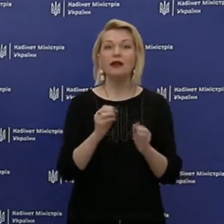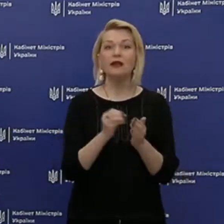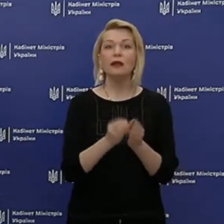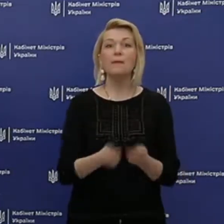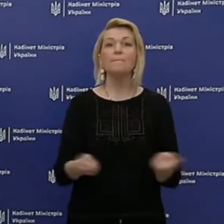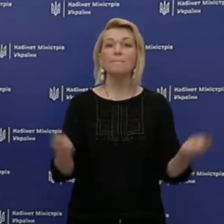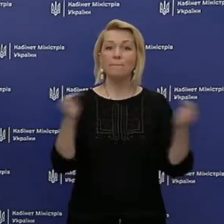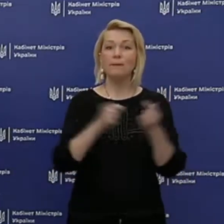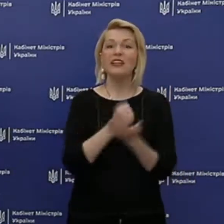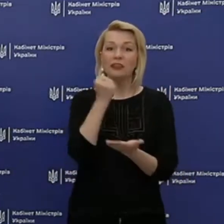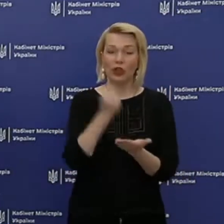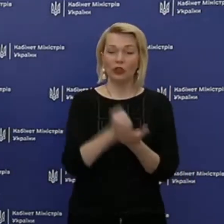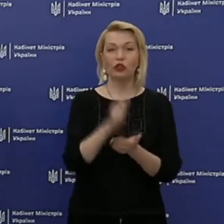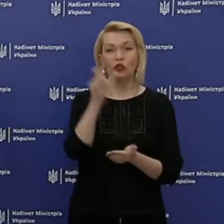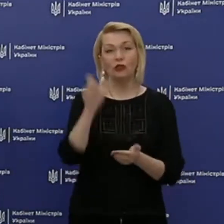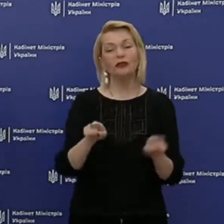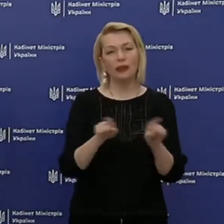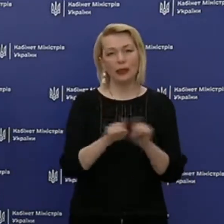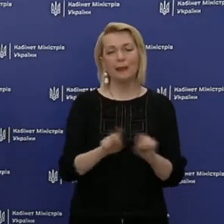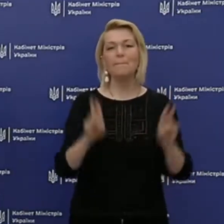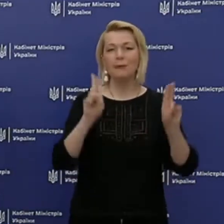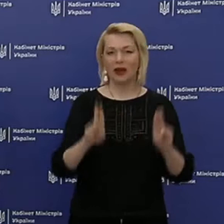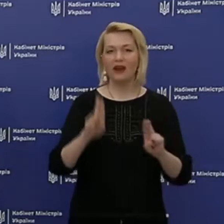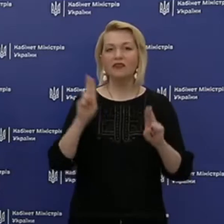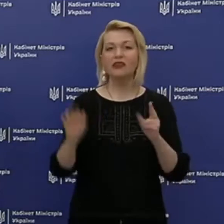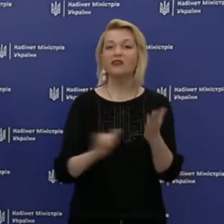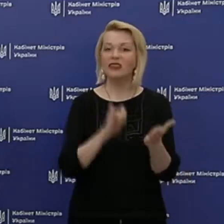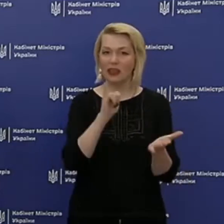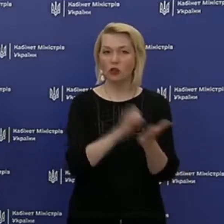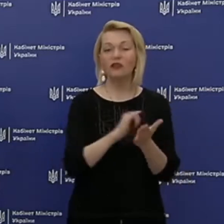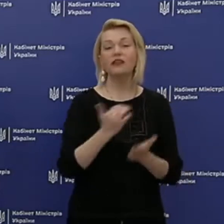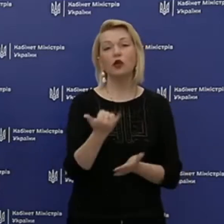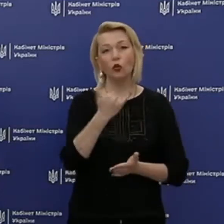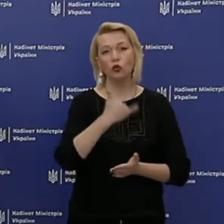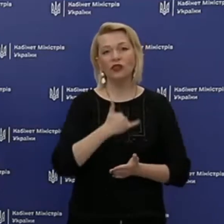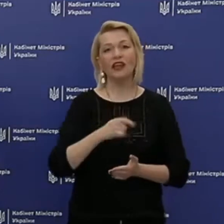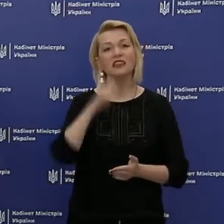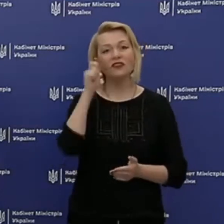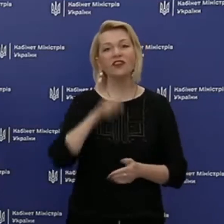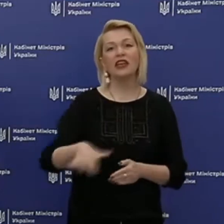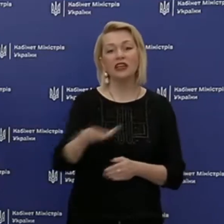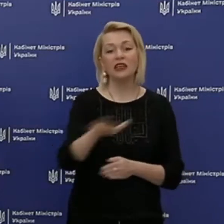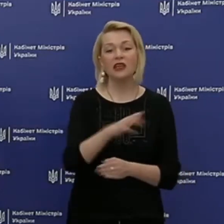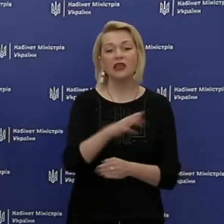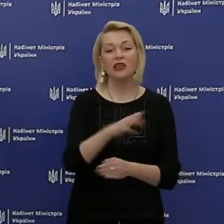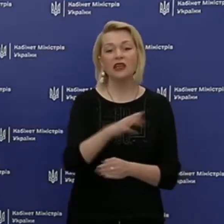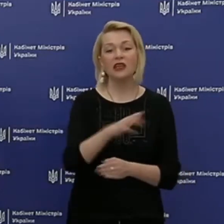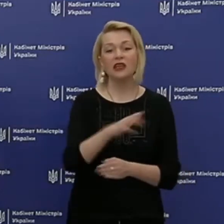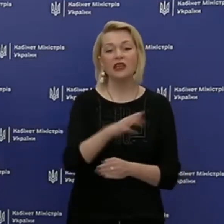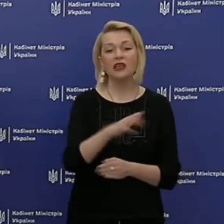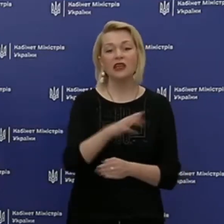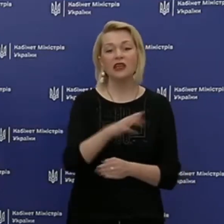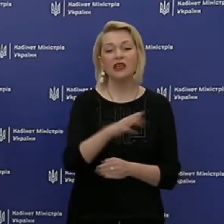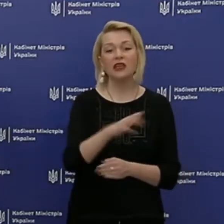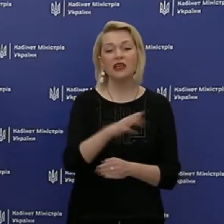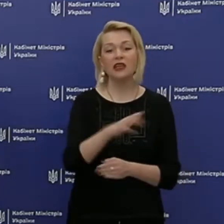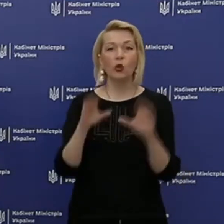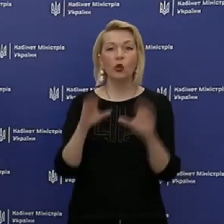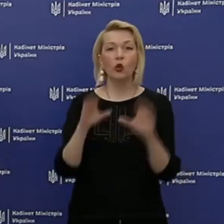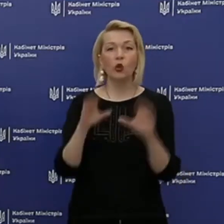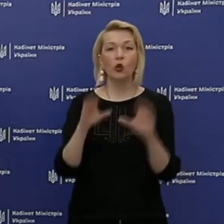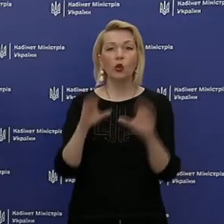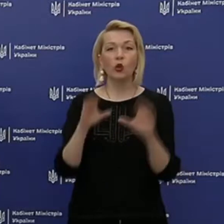призначити людину. Такі правила встановлені в нас в країні відповідно до законодавства.